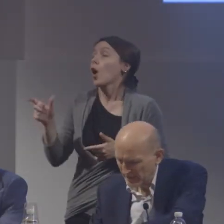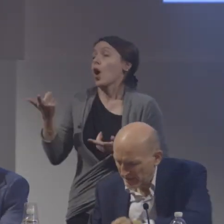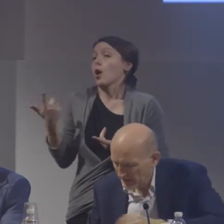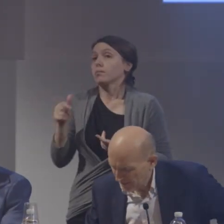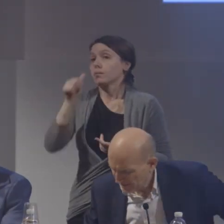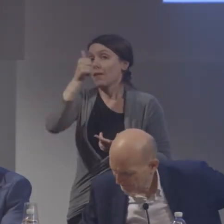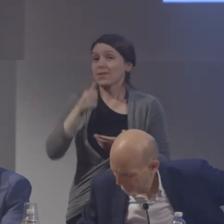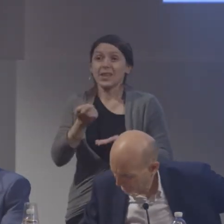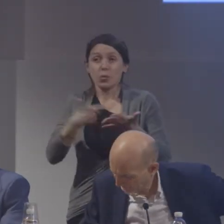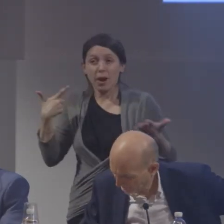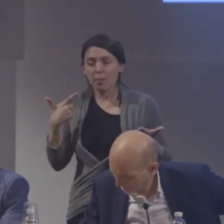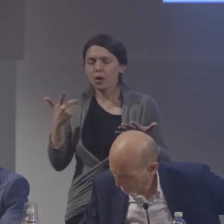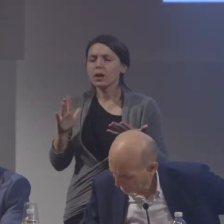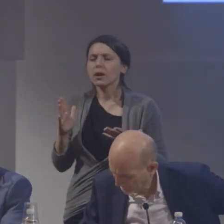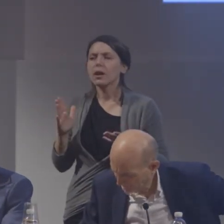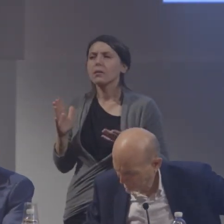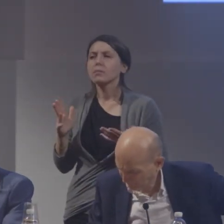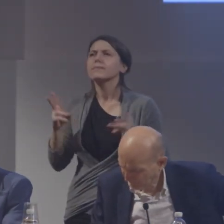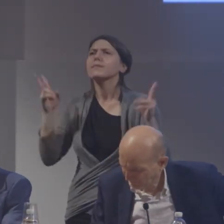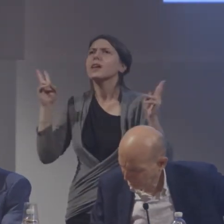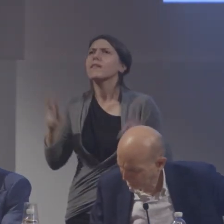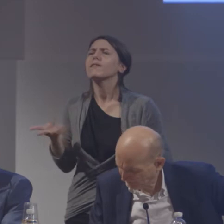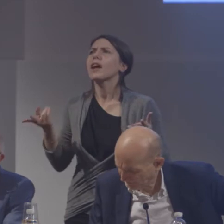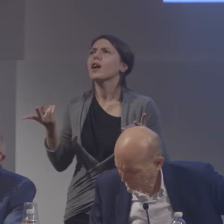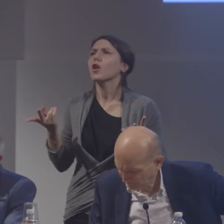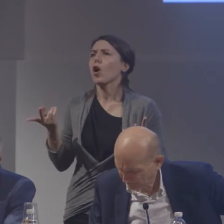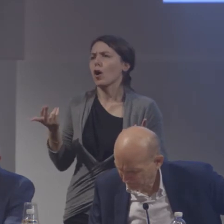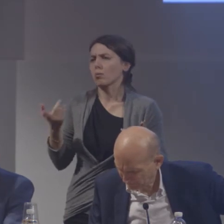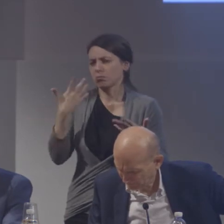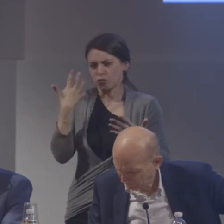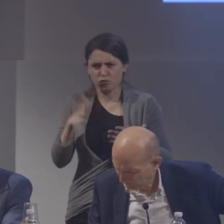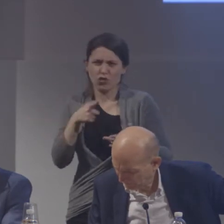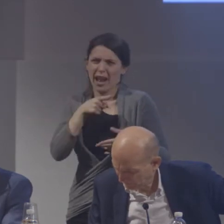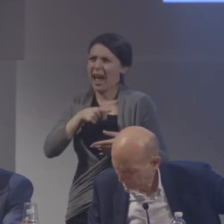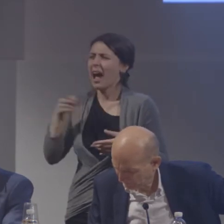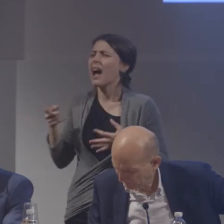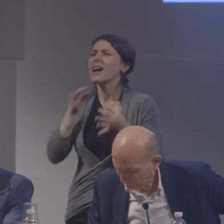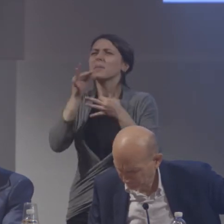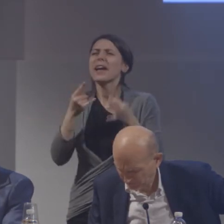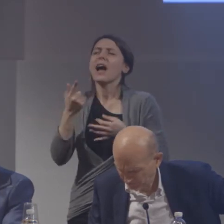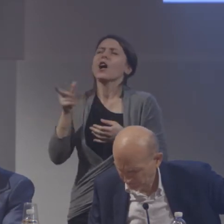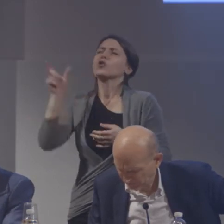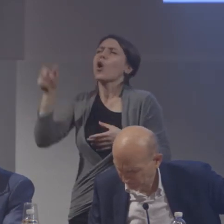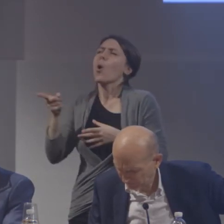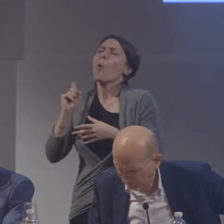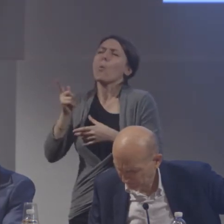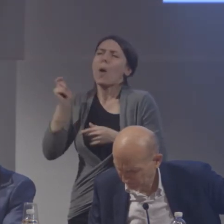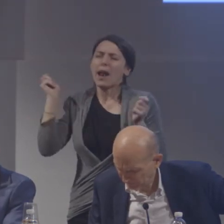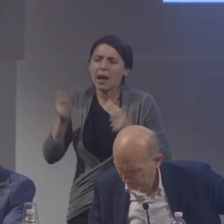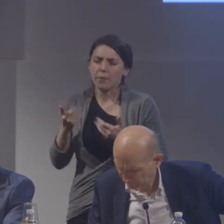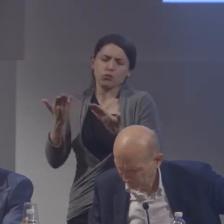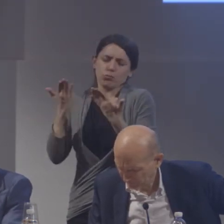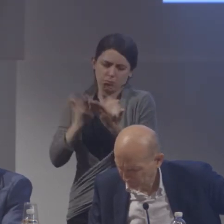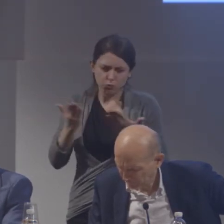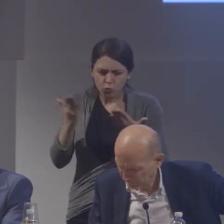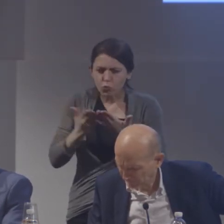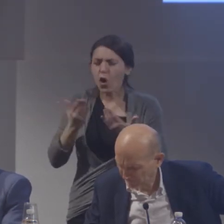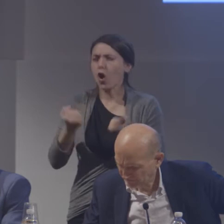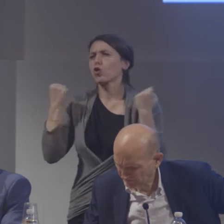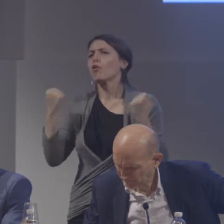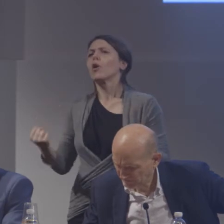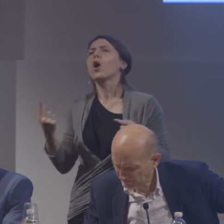Mauro, di cui sono state ricordate le sue grandi capacità, ovviamente, di studioso,